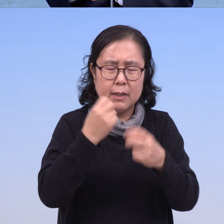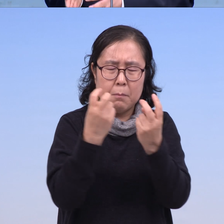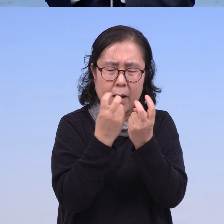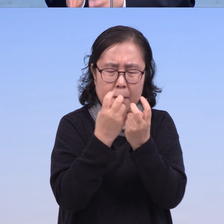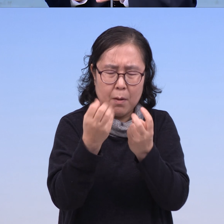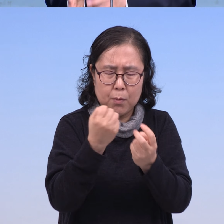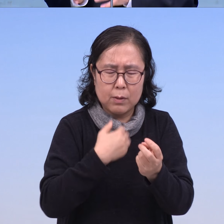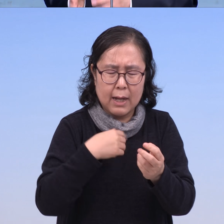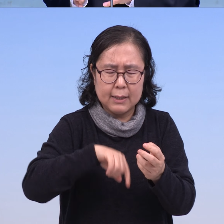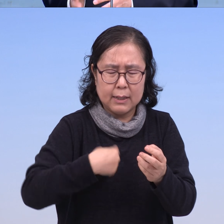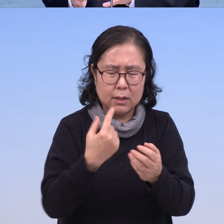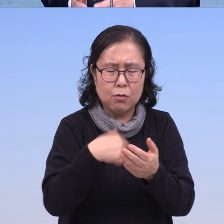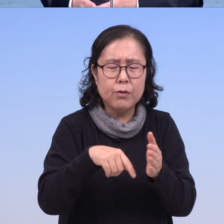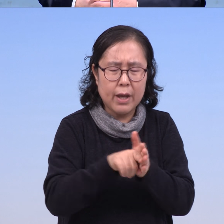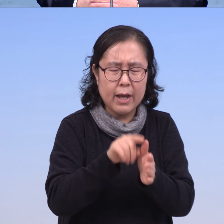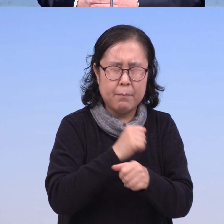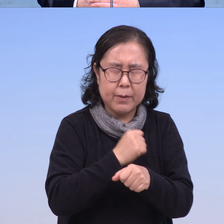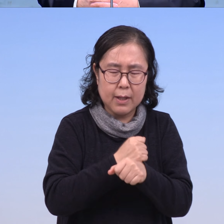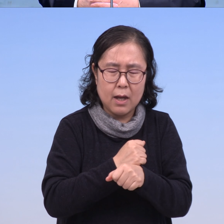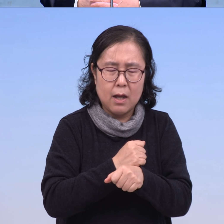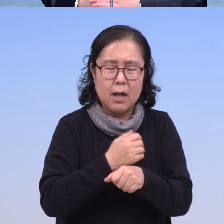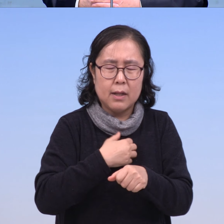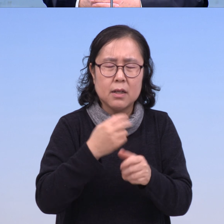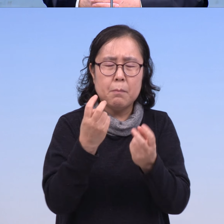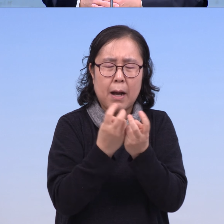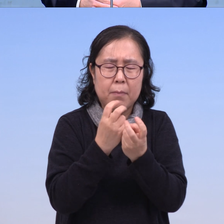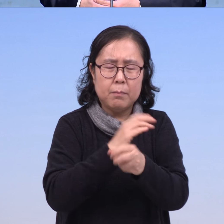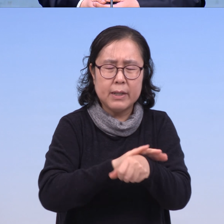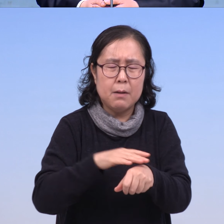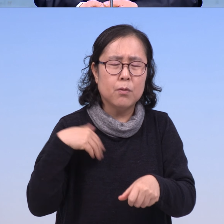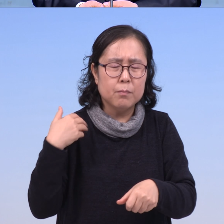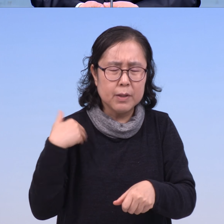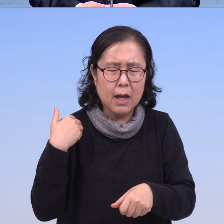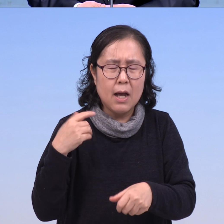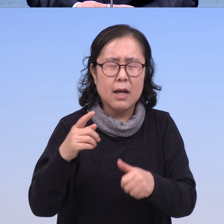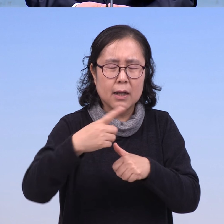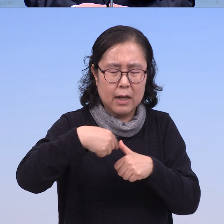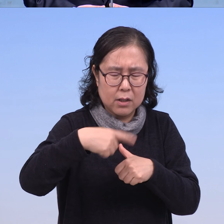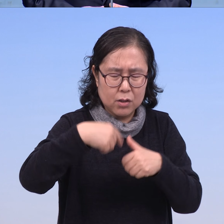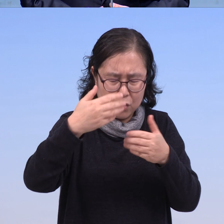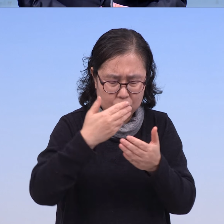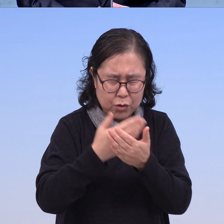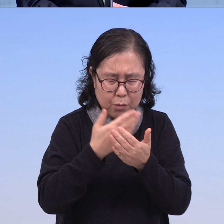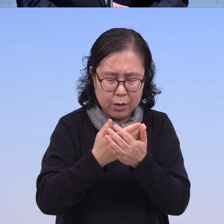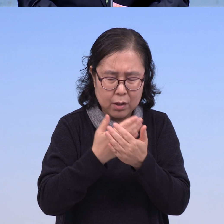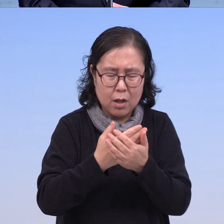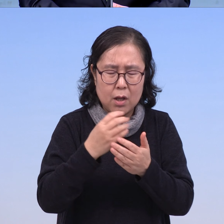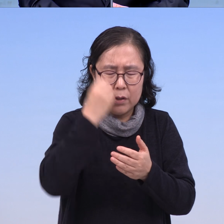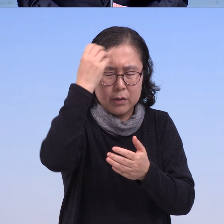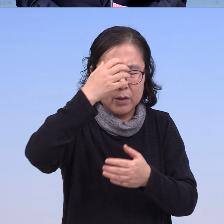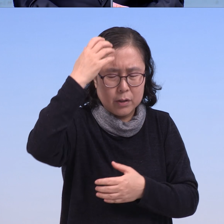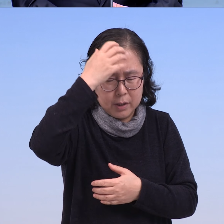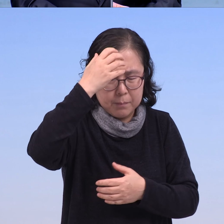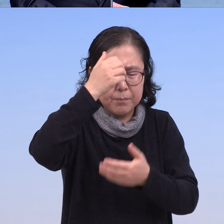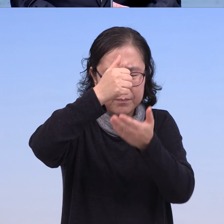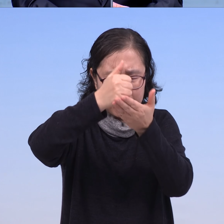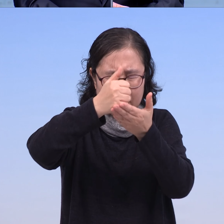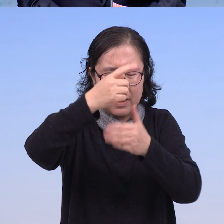하나님이 기뻐하시는 방식으로 우리 자신을 위해야 하는데 우리는 그 방법을 잘 알지 못합니다. 가르쳐 주시기